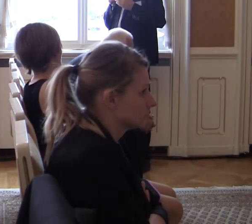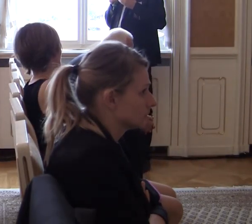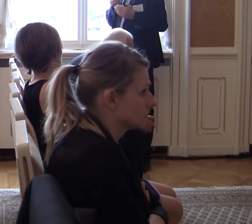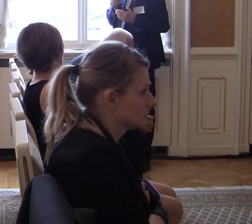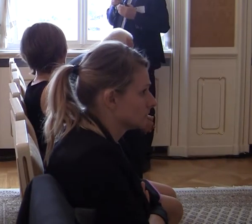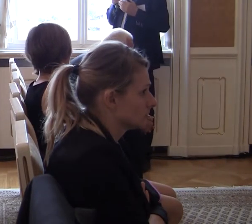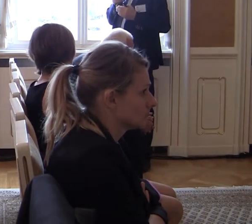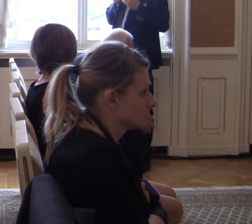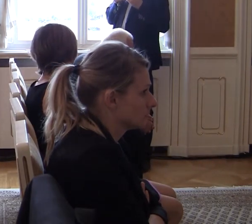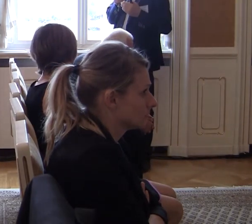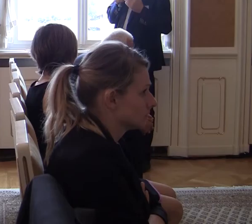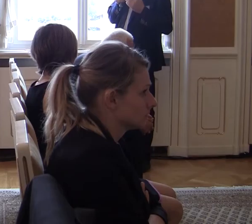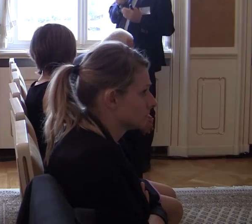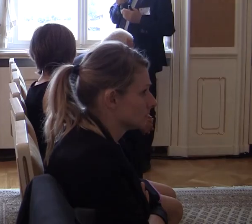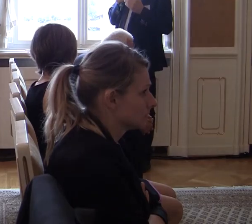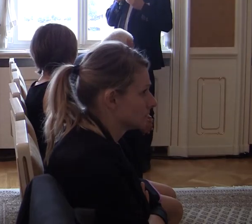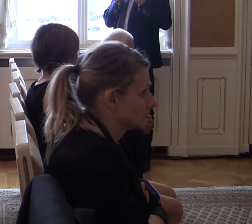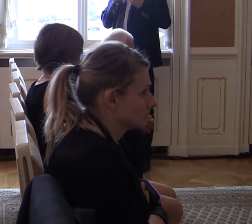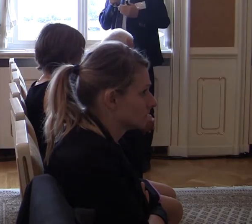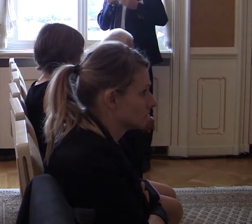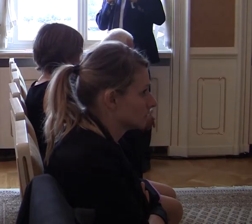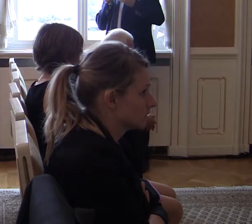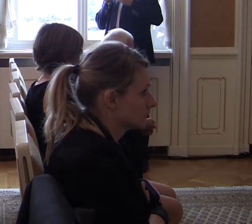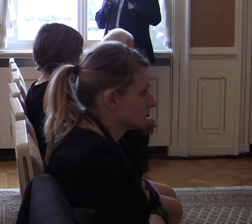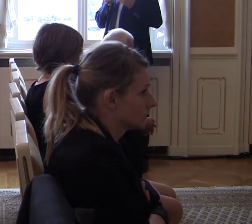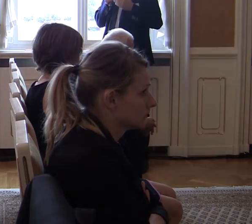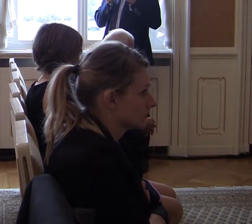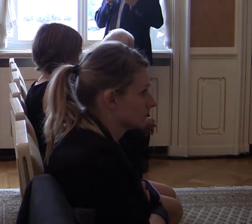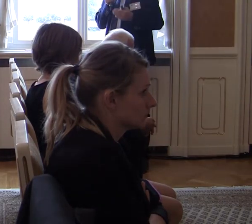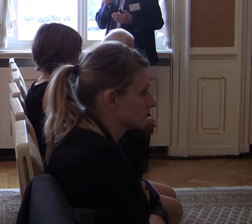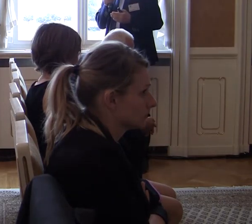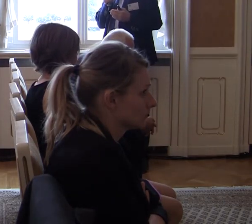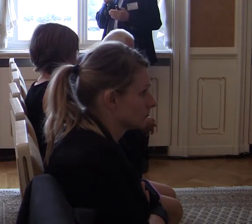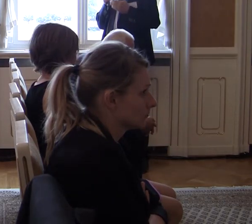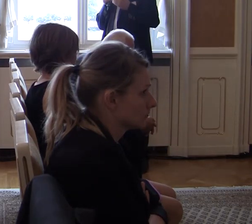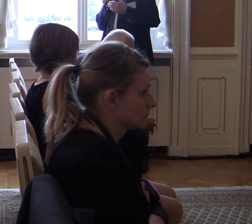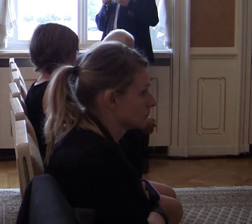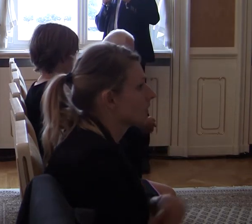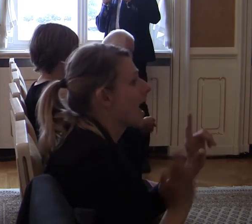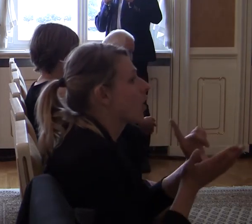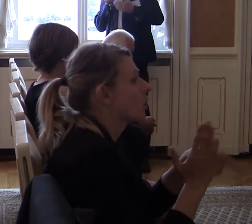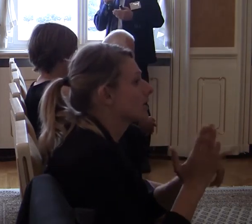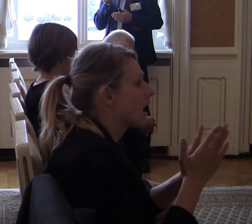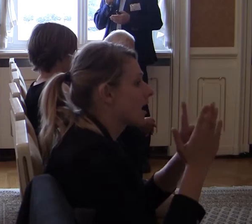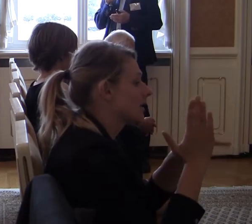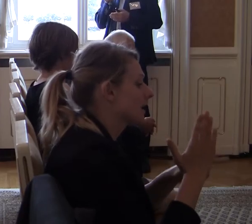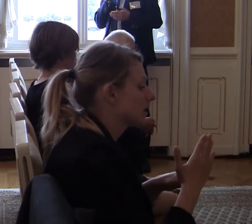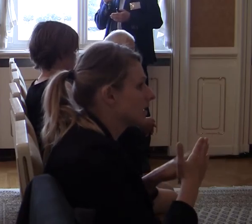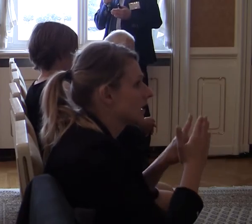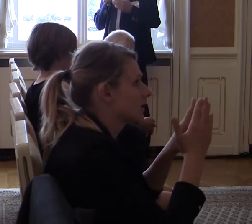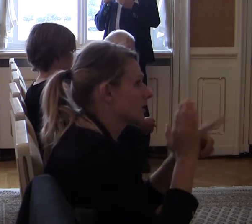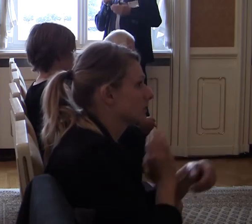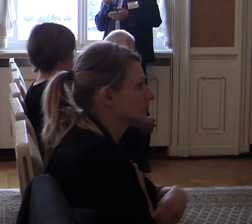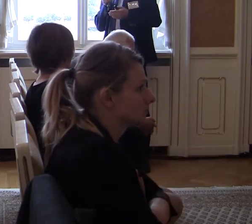nebude tak bohatý, aby měl speciální školu pro každé postižení v každé střediskové obci. To bychom museli být opravdu Billové,